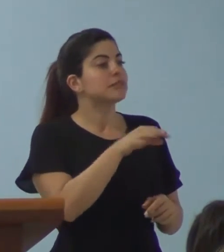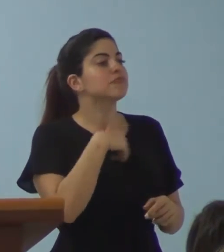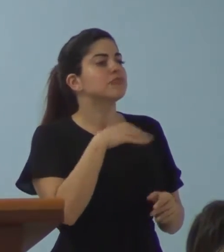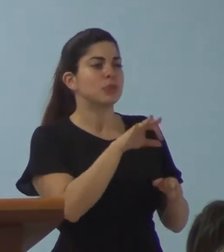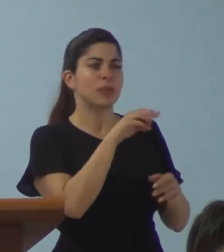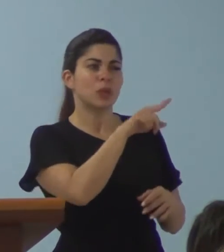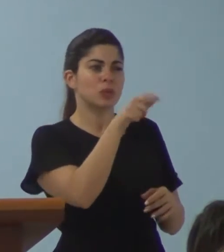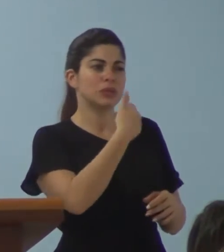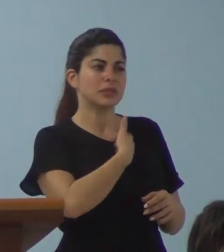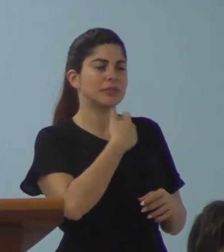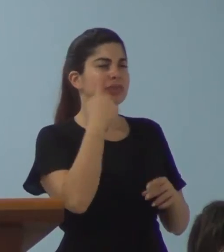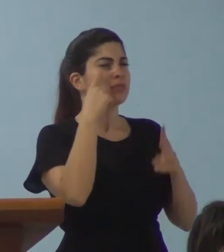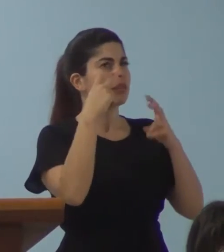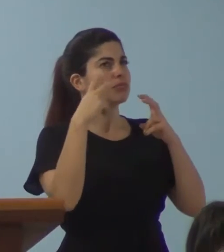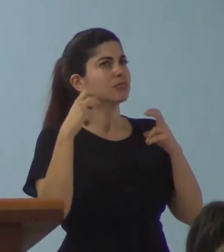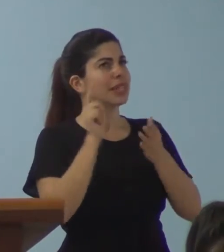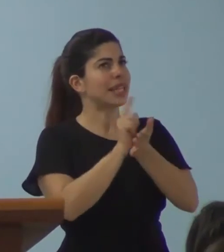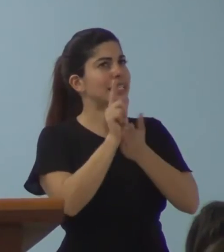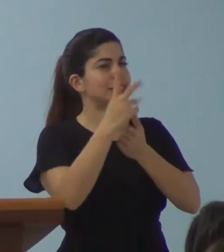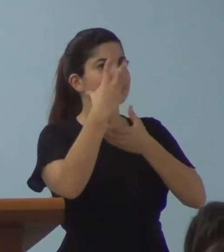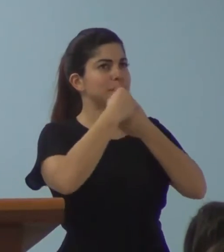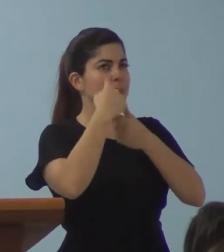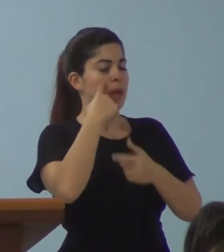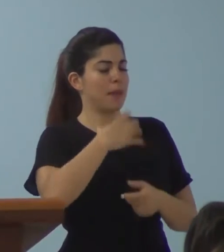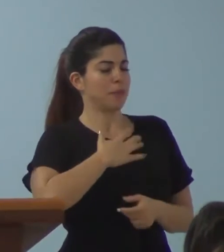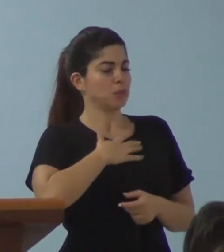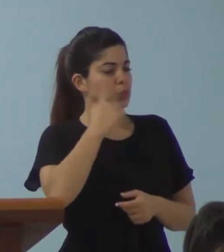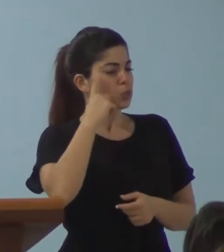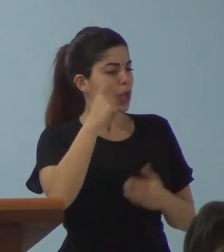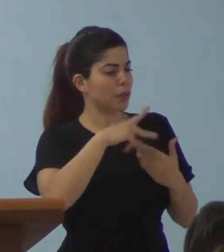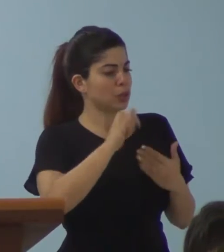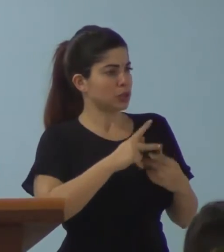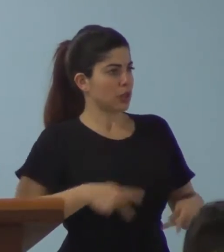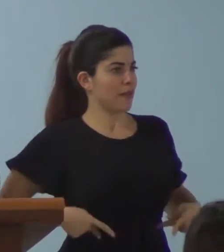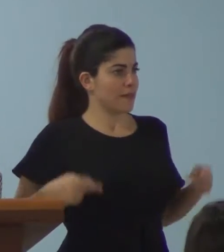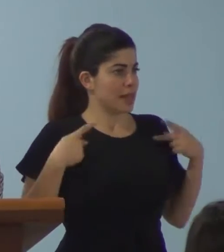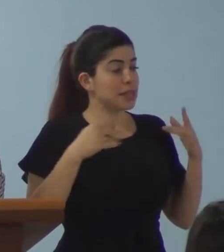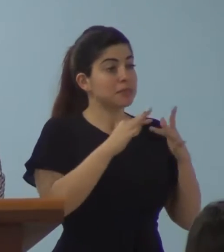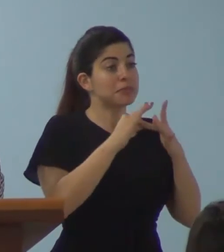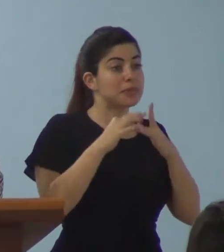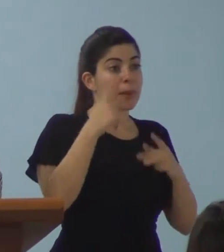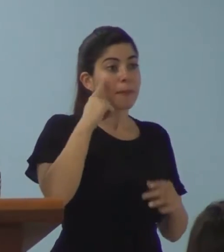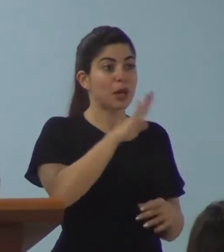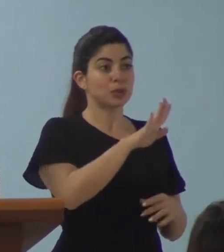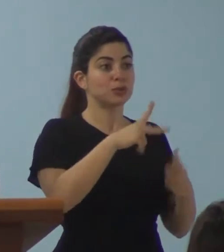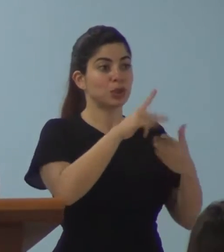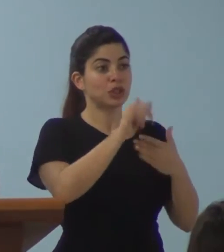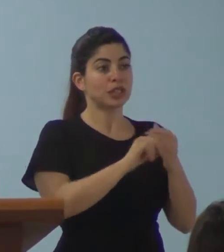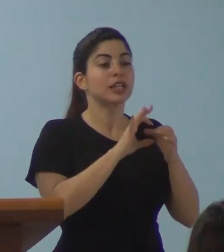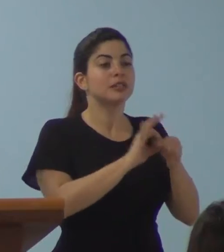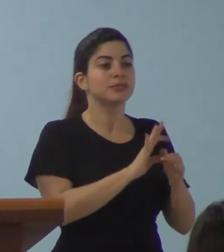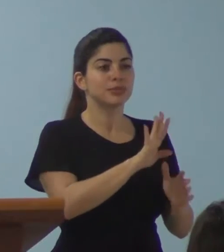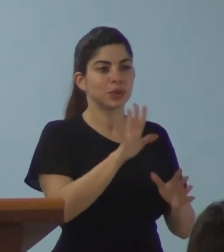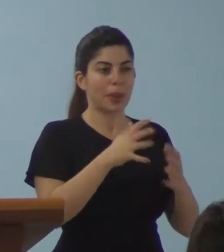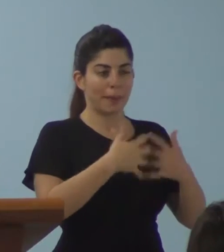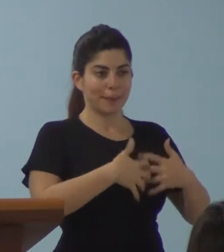reconocer esas lecciones para sus sueños y proyectos de vida, y principalmente para sus proyectos de empresa.